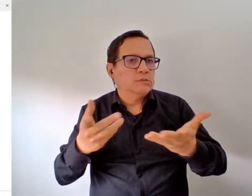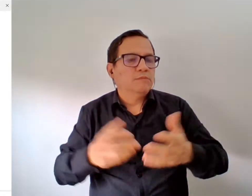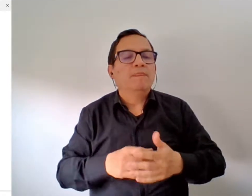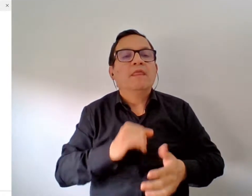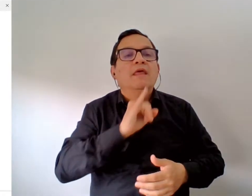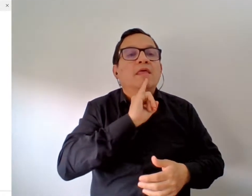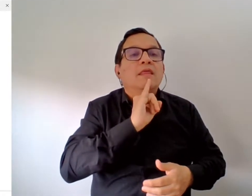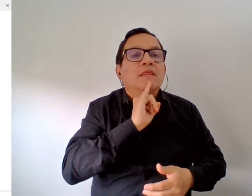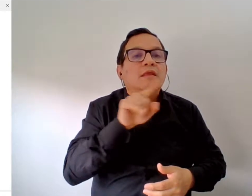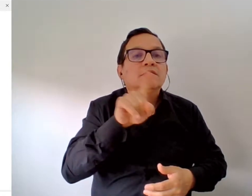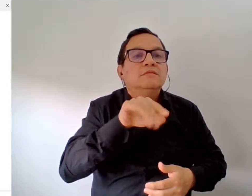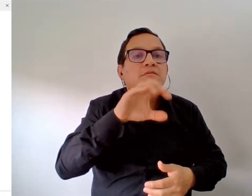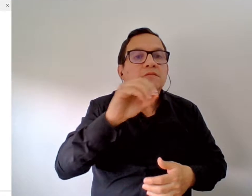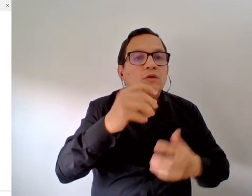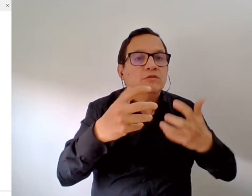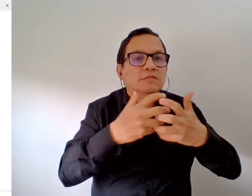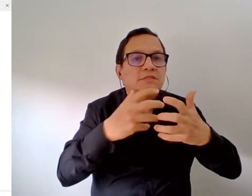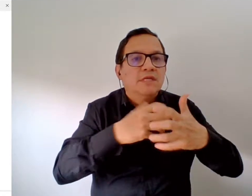Idioma del SO.